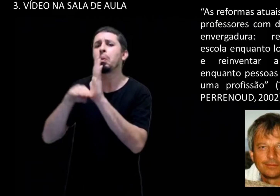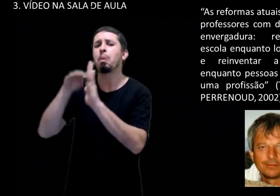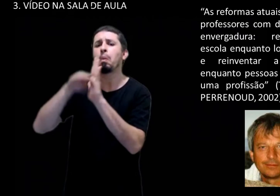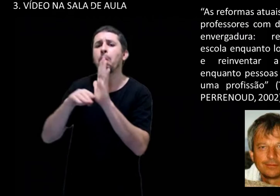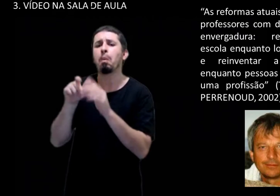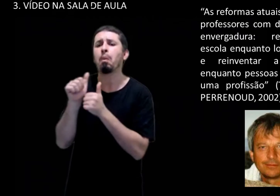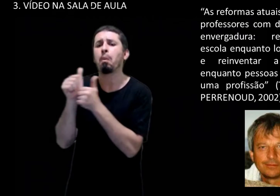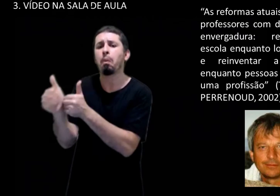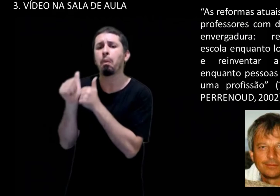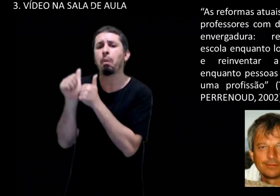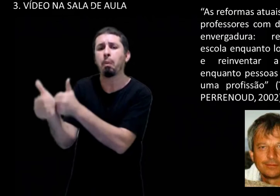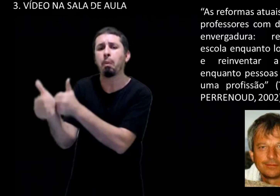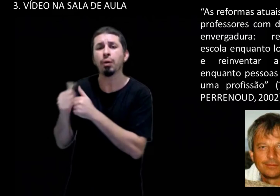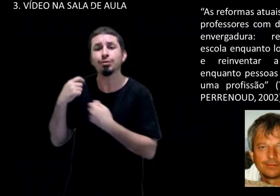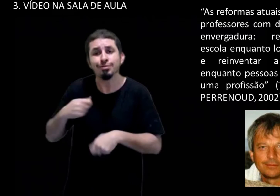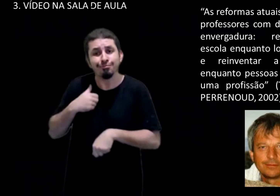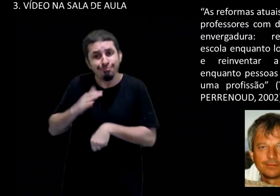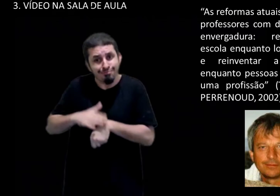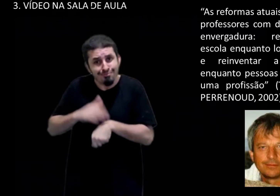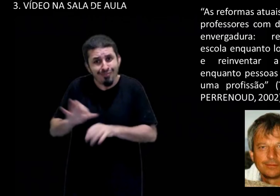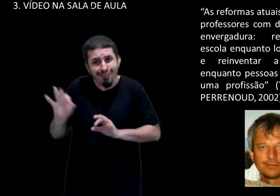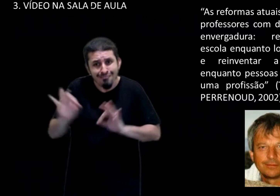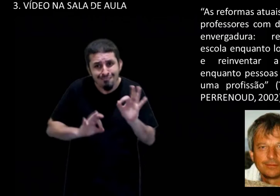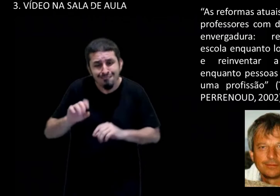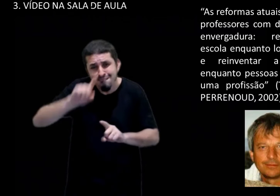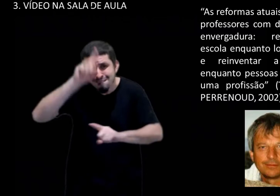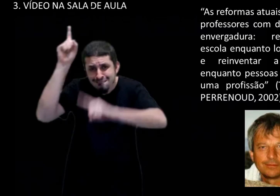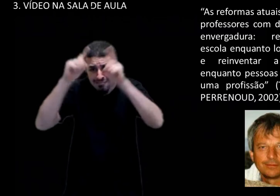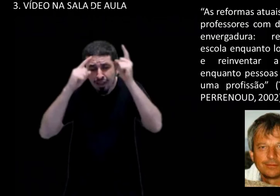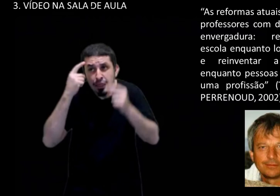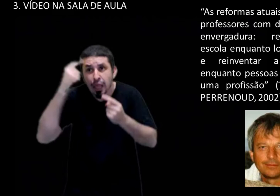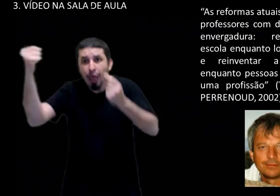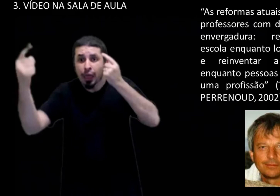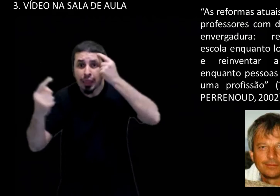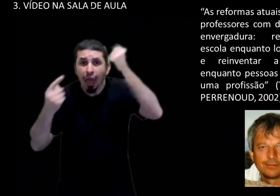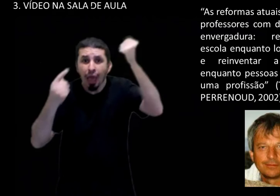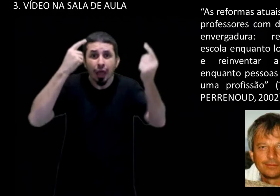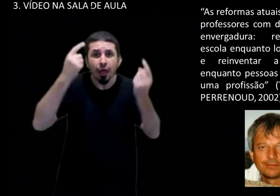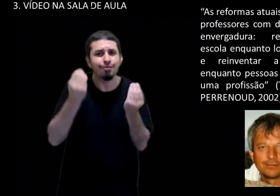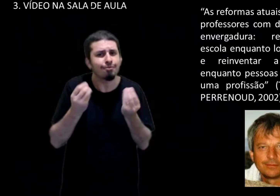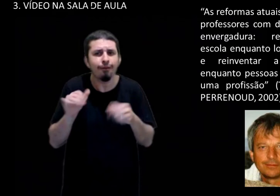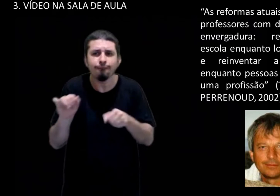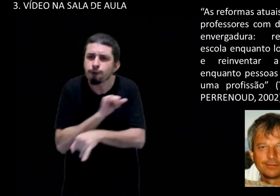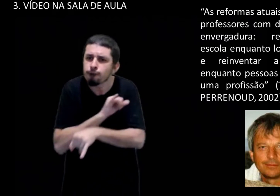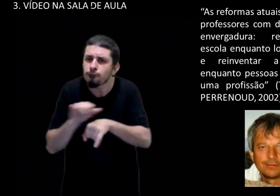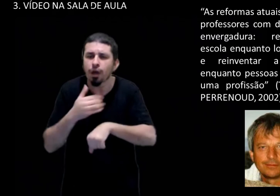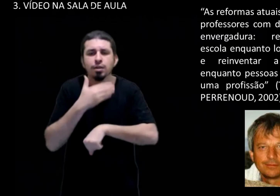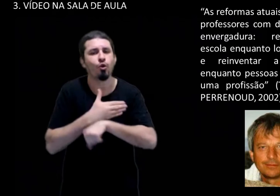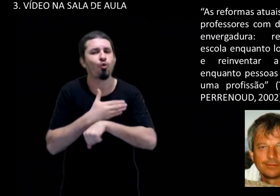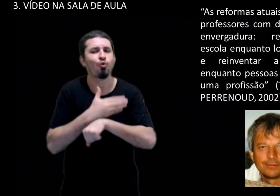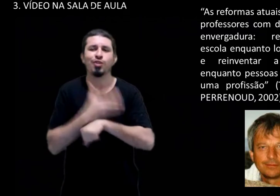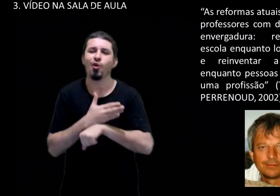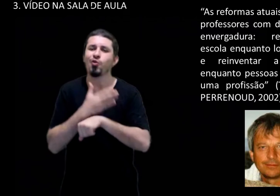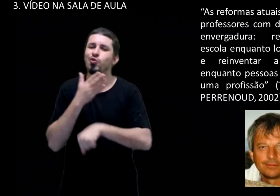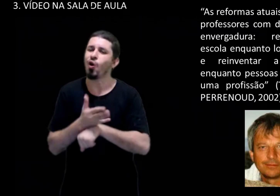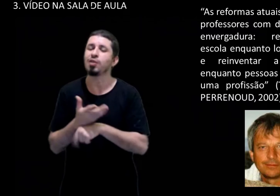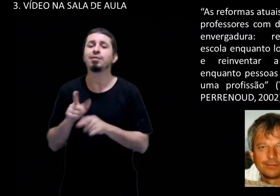inventar/reinventar permanente de arranjos didáticos e situações de aprendizagem que atendam às diversas formas de necessidade